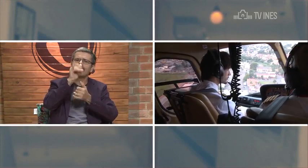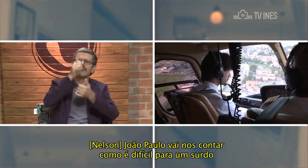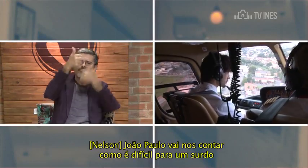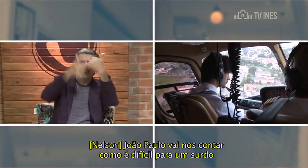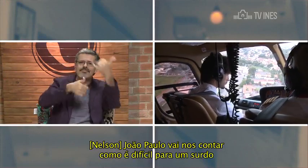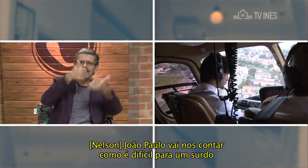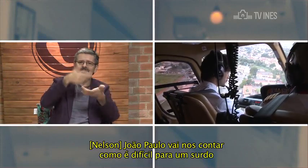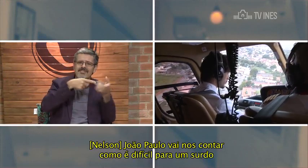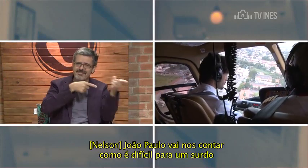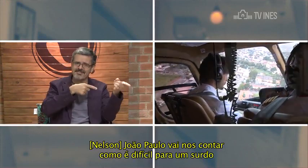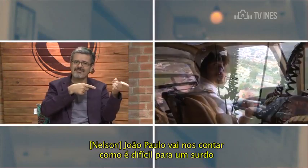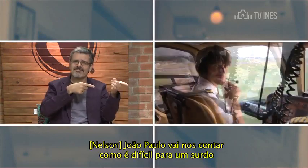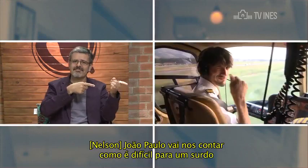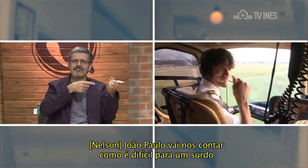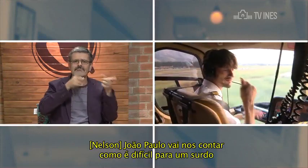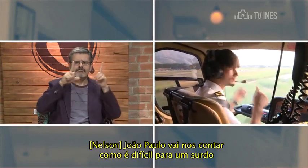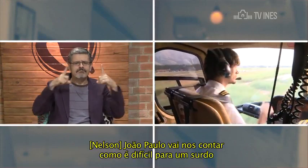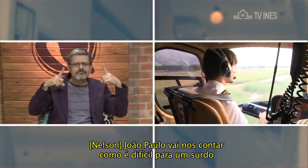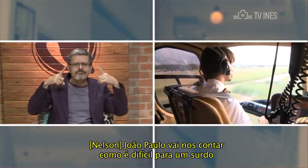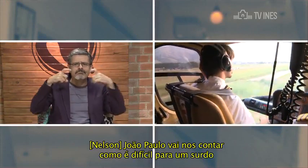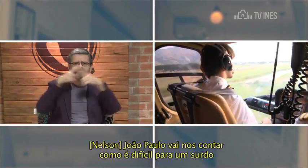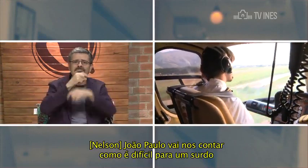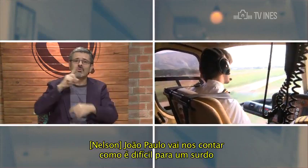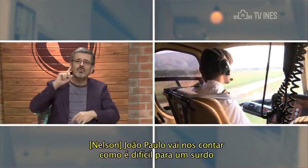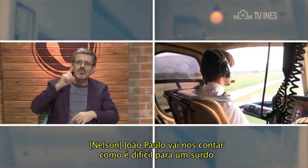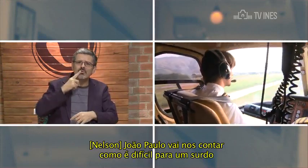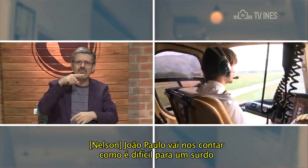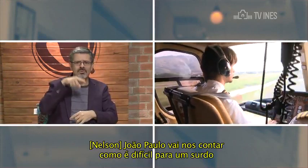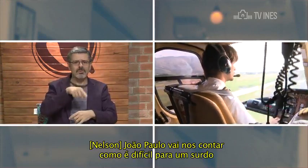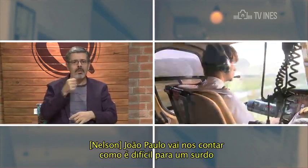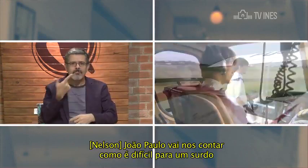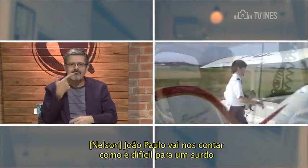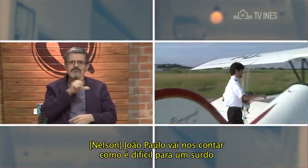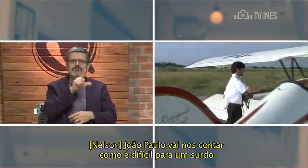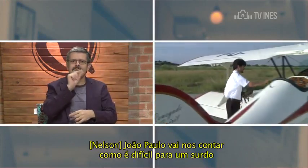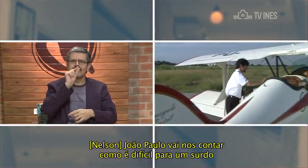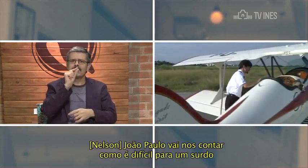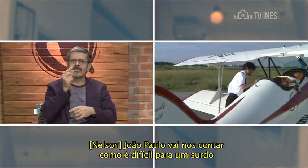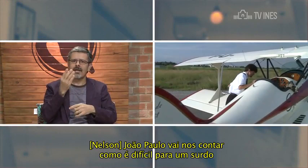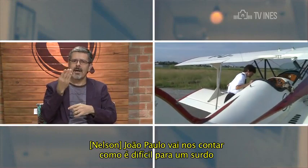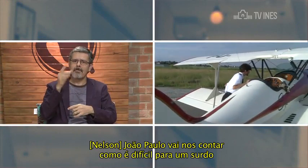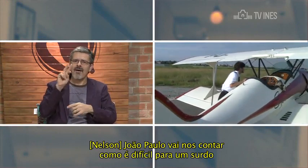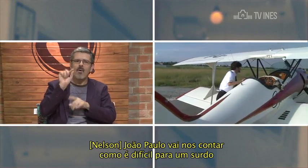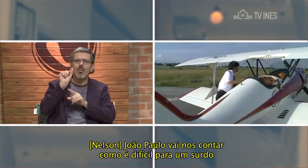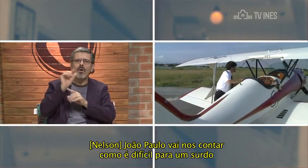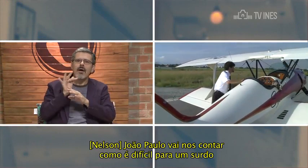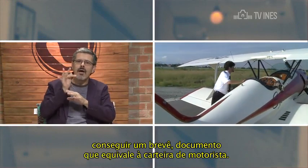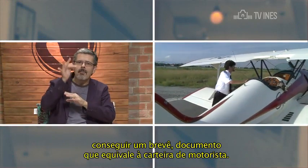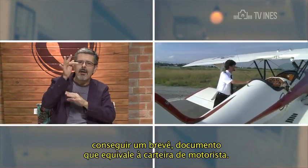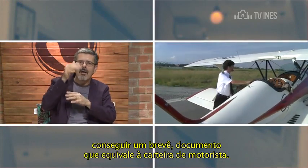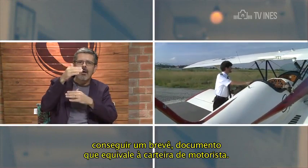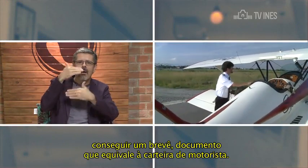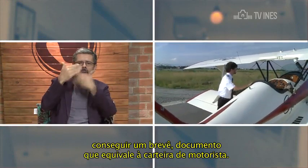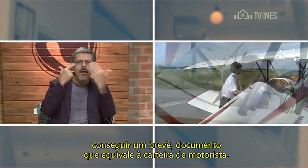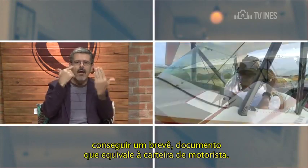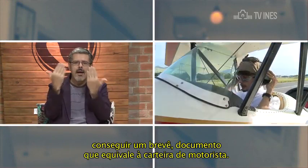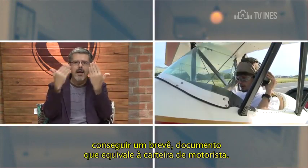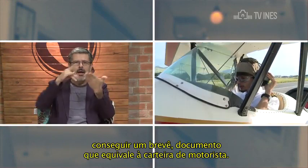João Paulo vai nos contar como é difícil para um surdo conseguiram